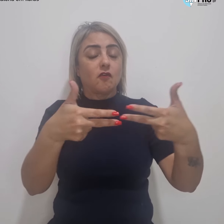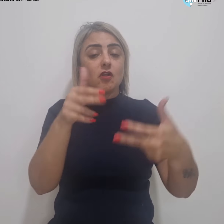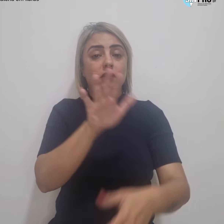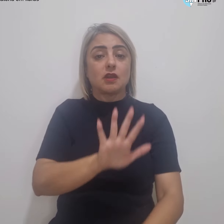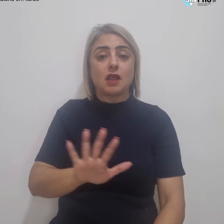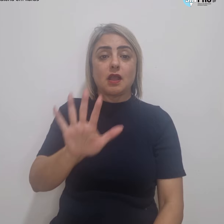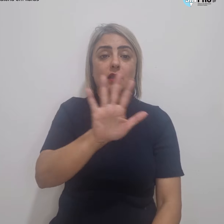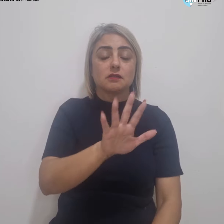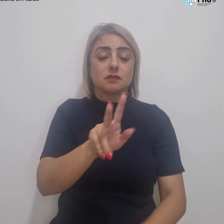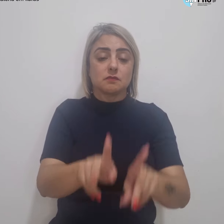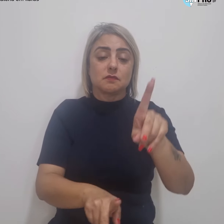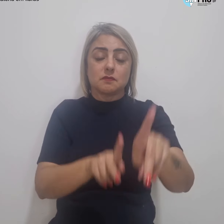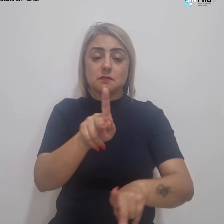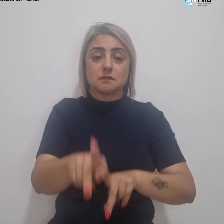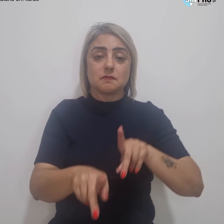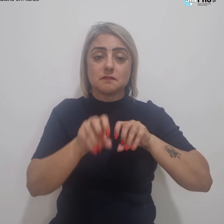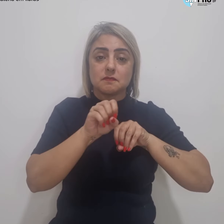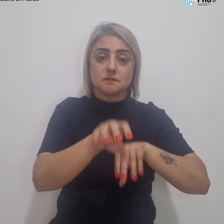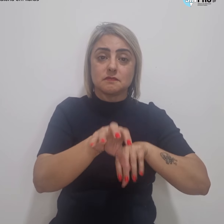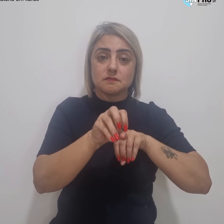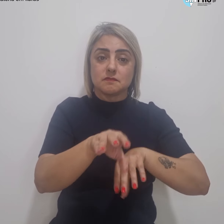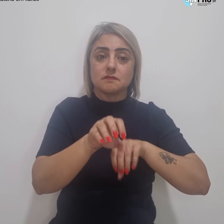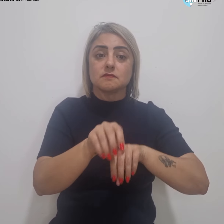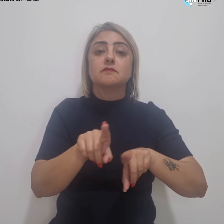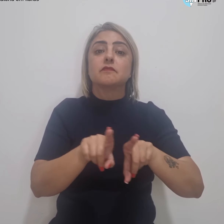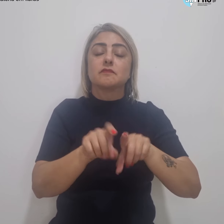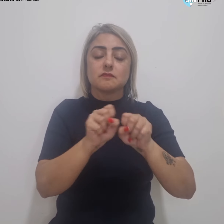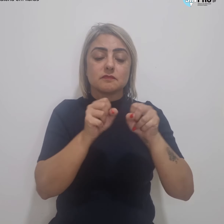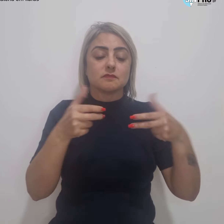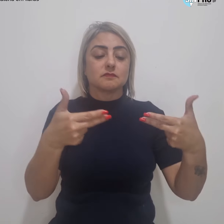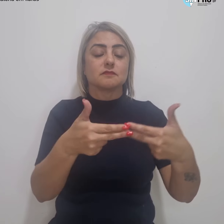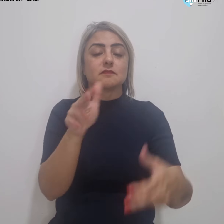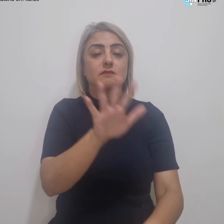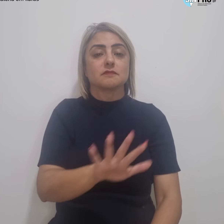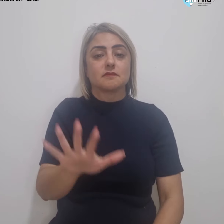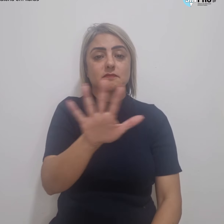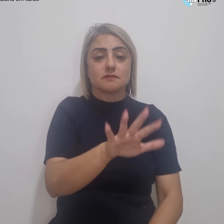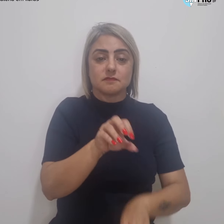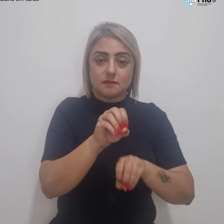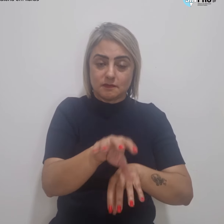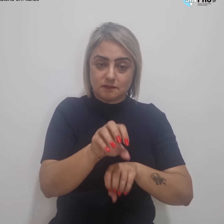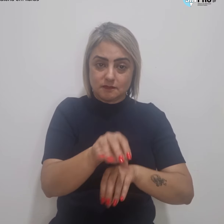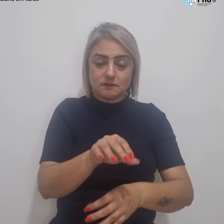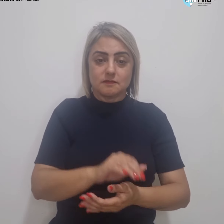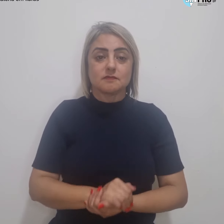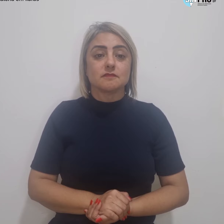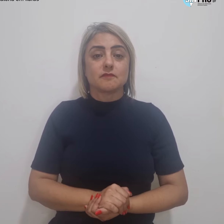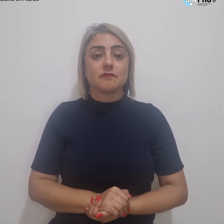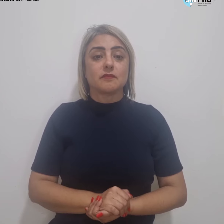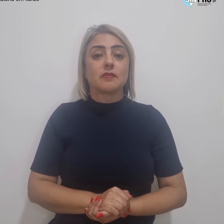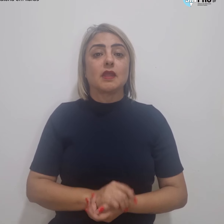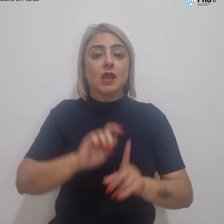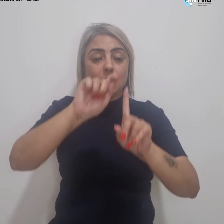Popular de Educação e do Fórum Nacional de Educação. No mês de setembro,